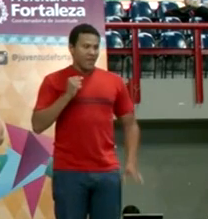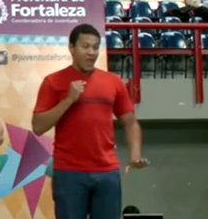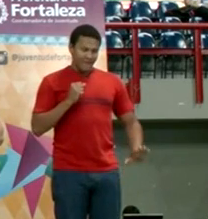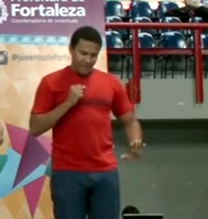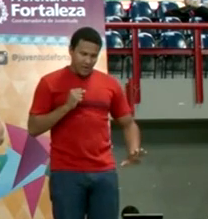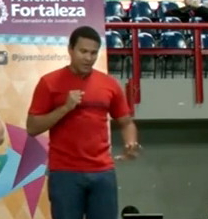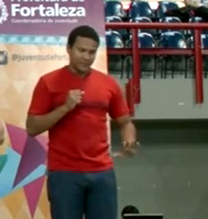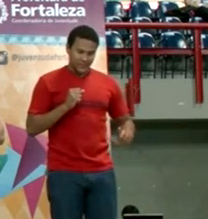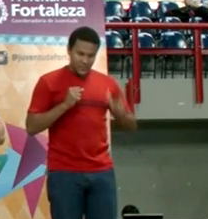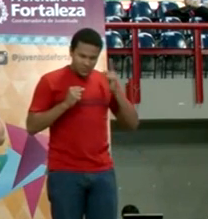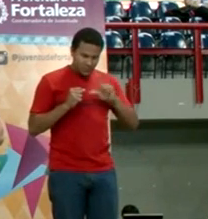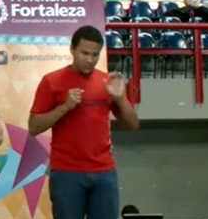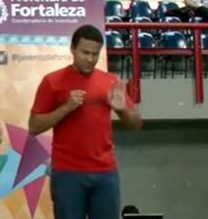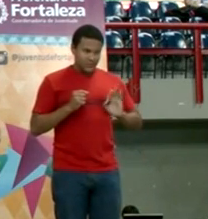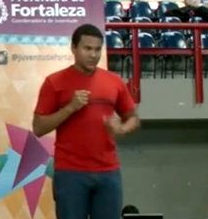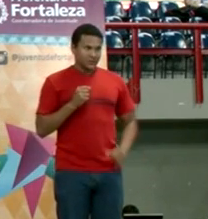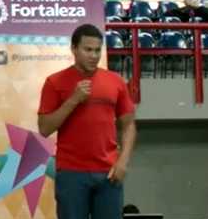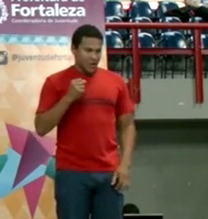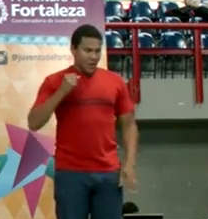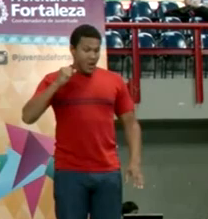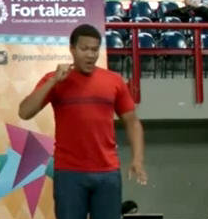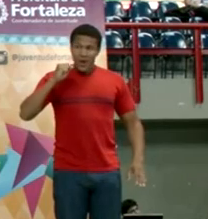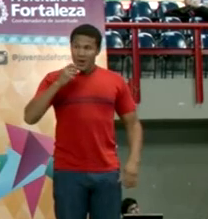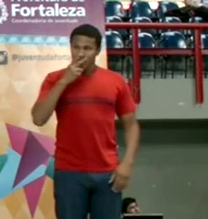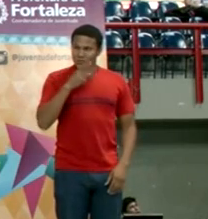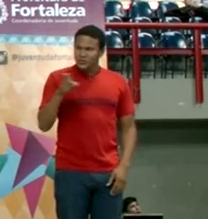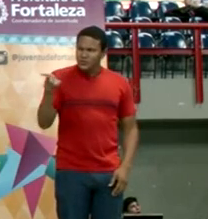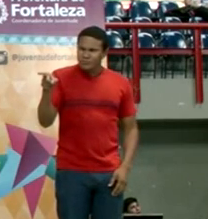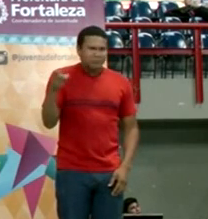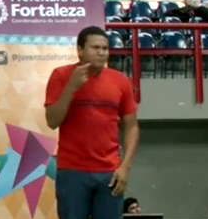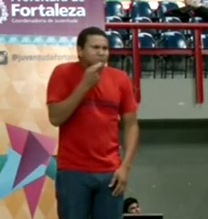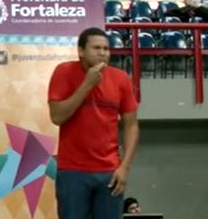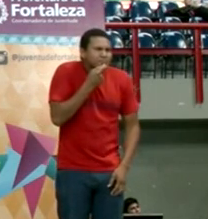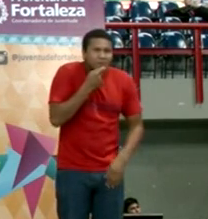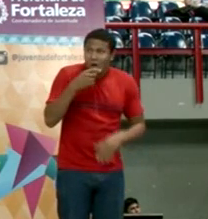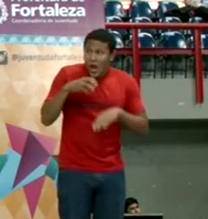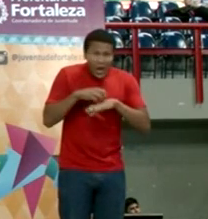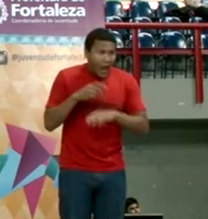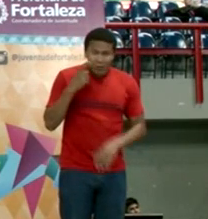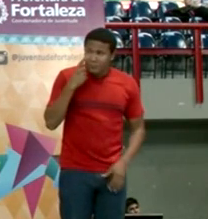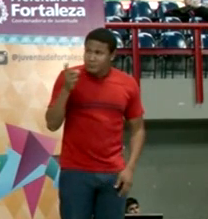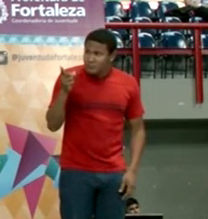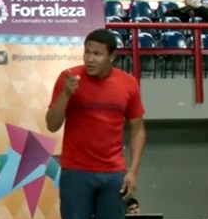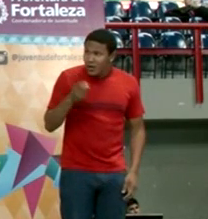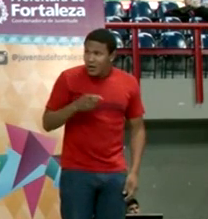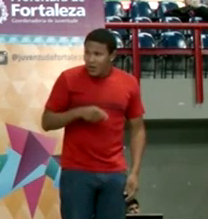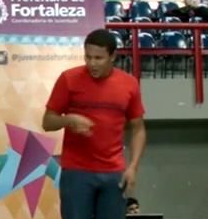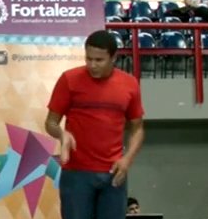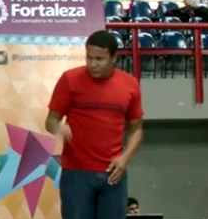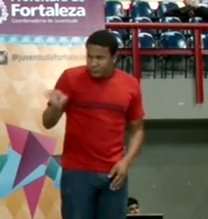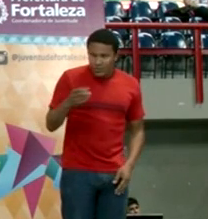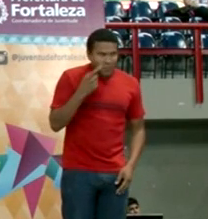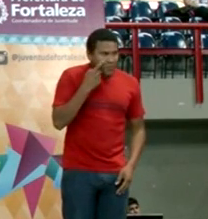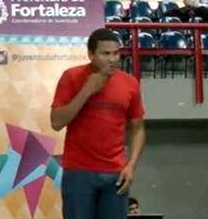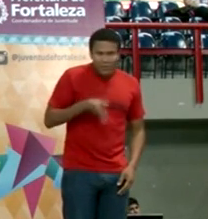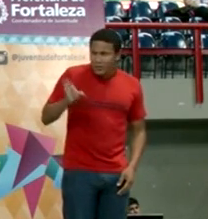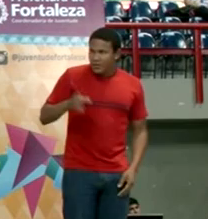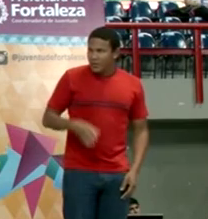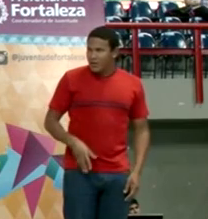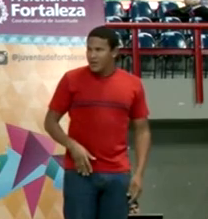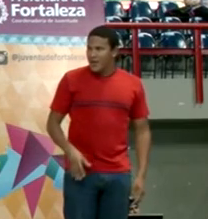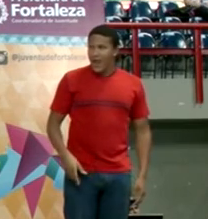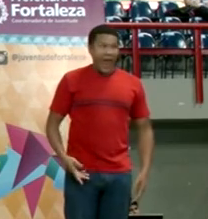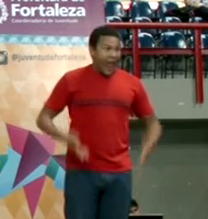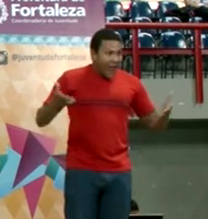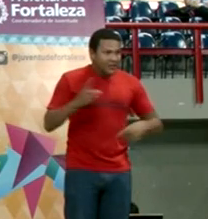eu vou acertar. Aí o carro veio chegando, o carro estava aí, ó. Nessa caixa de som aqui. Daqui para cá, onde eu estou, mais ou menos. Aí ele pegou,